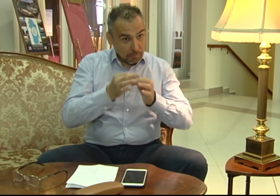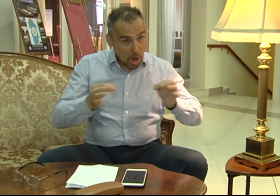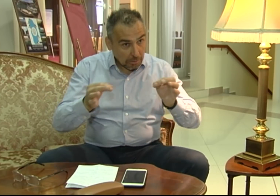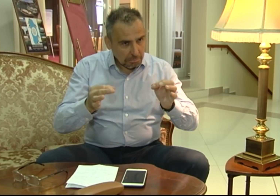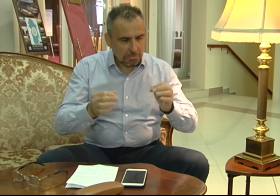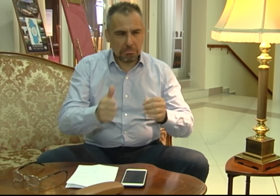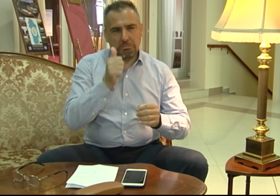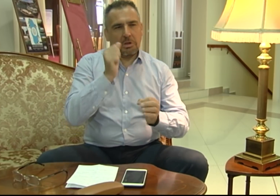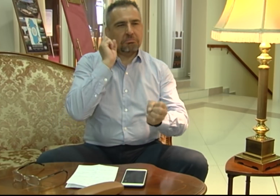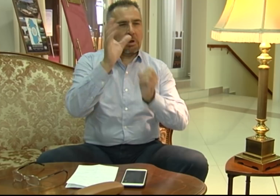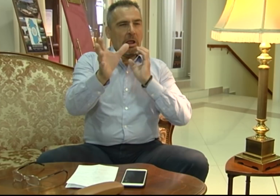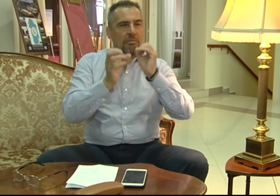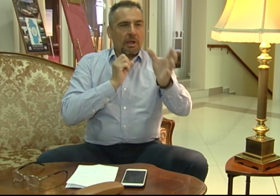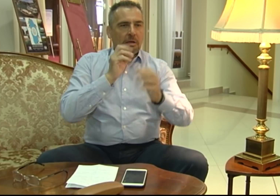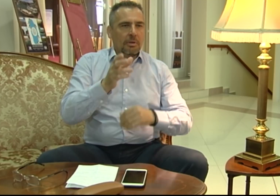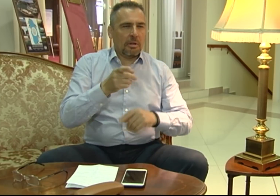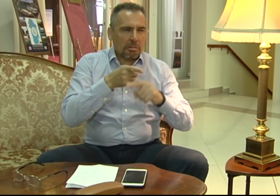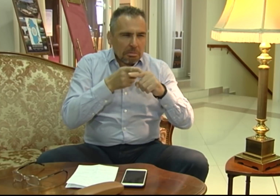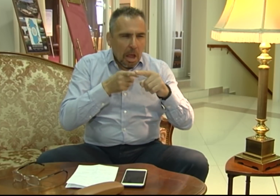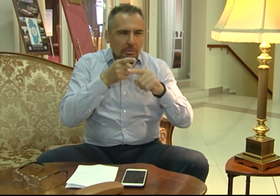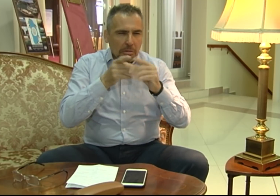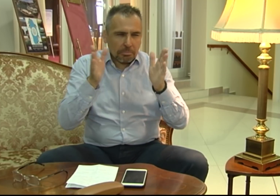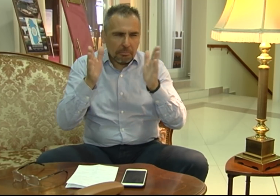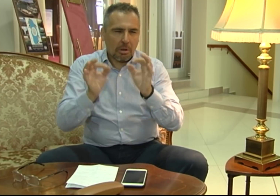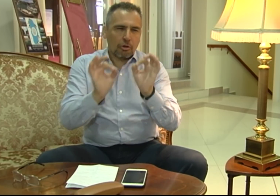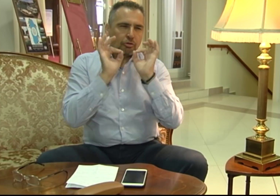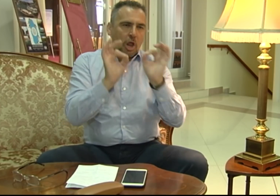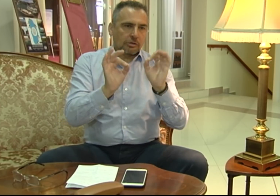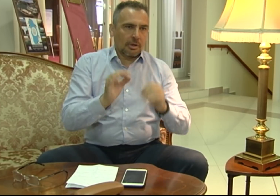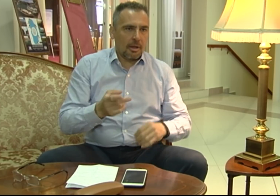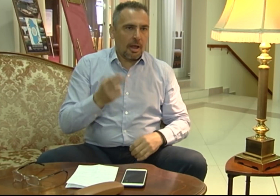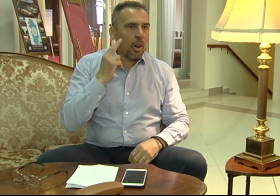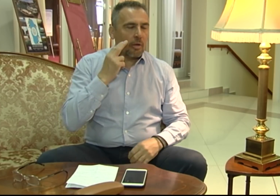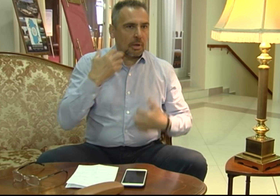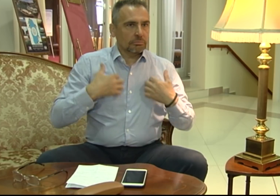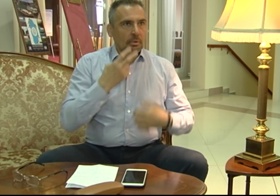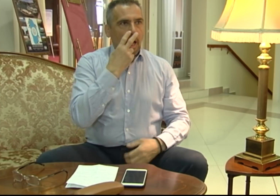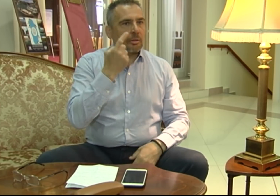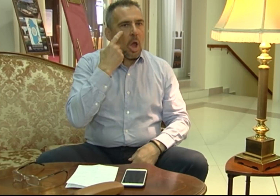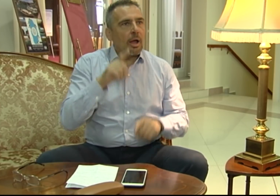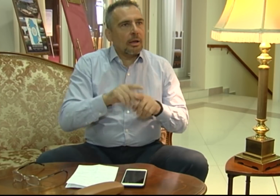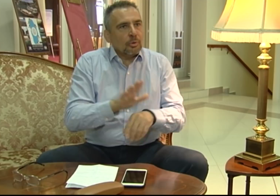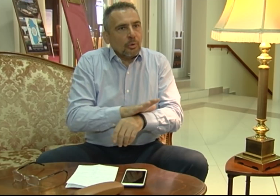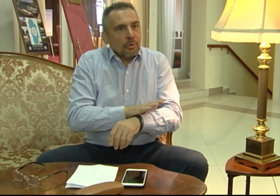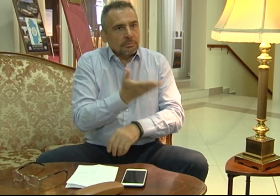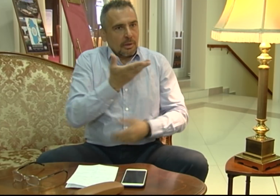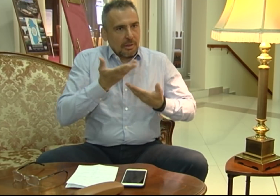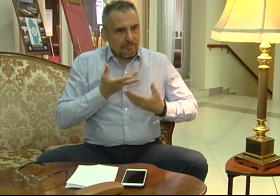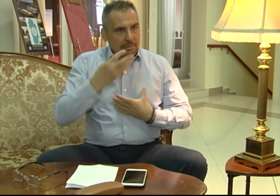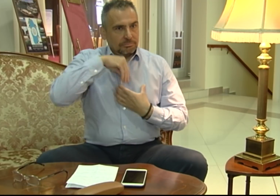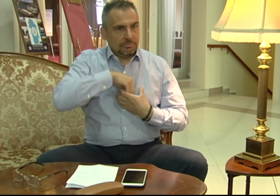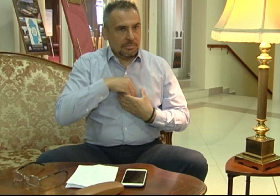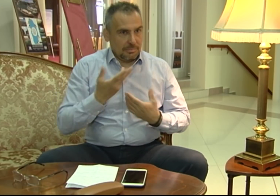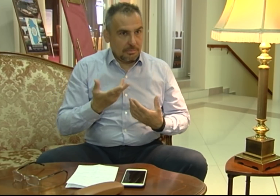му велам, ајде, преведи што вели попот. А тој ми одговори, не го разбирам што кажува. Е, сега, еве